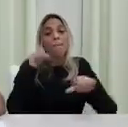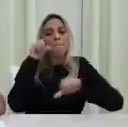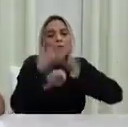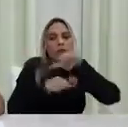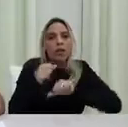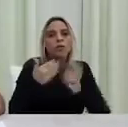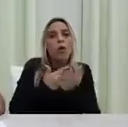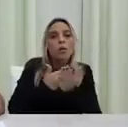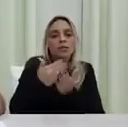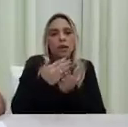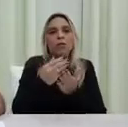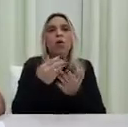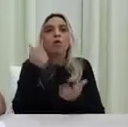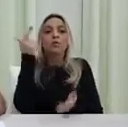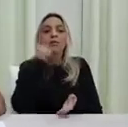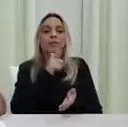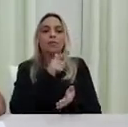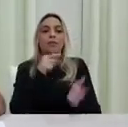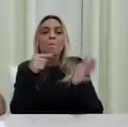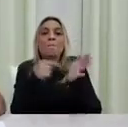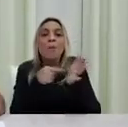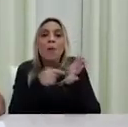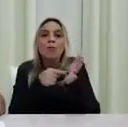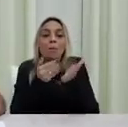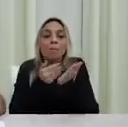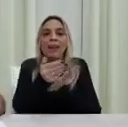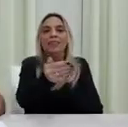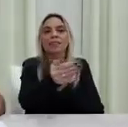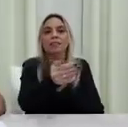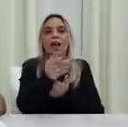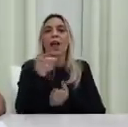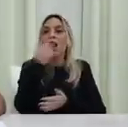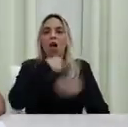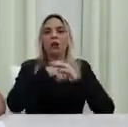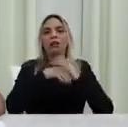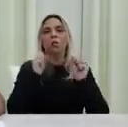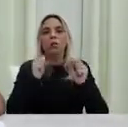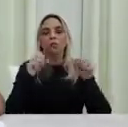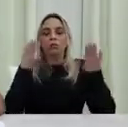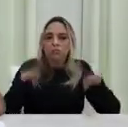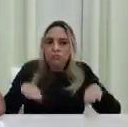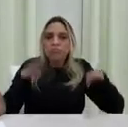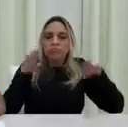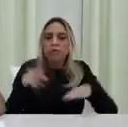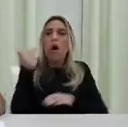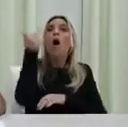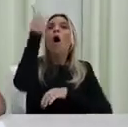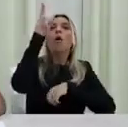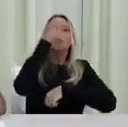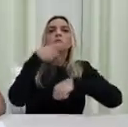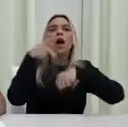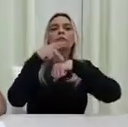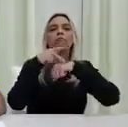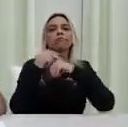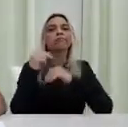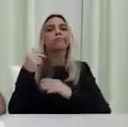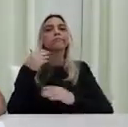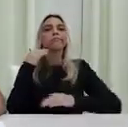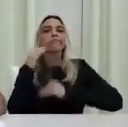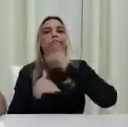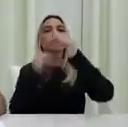ponto de inflexão para tudo isso. Não podemos nos curvar a alguns países, né, mais desenvolvidos do que nós